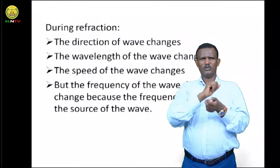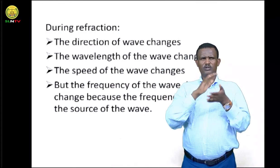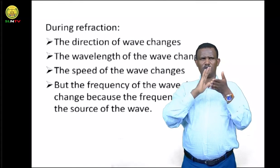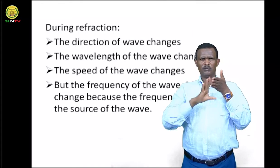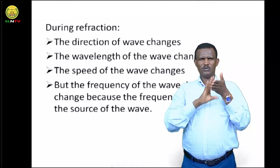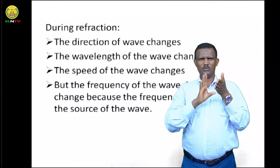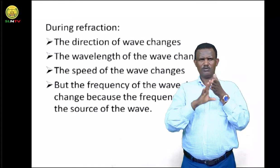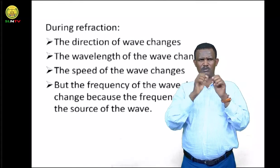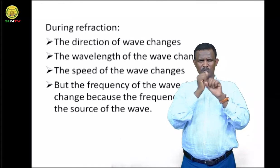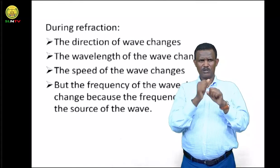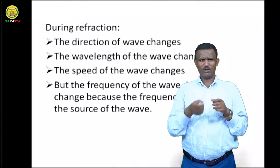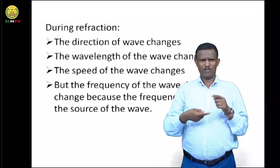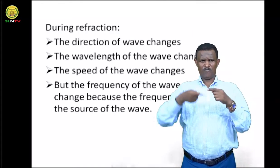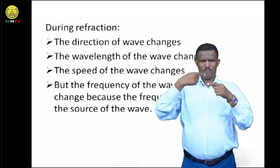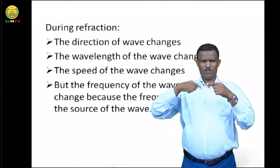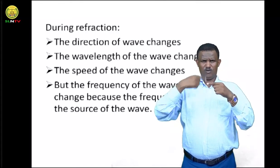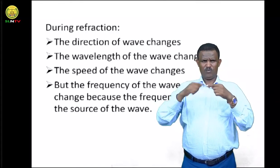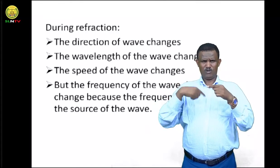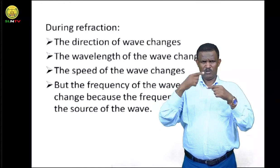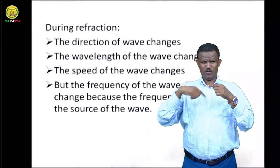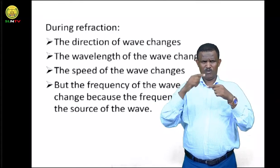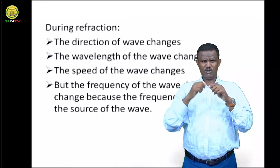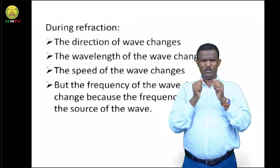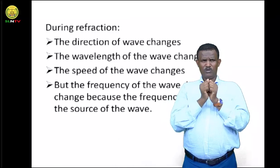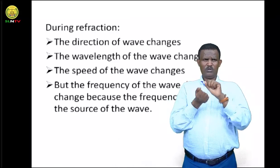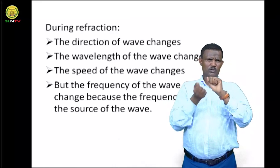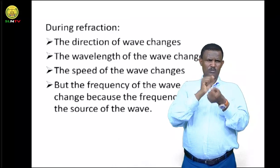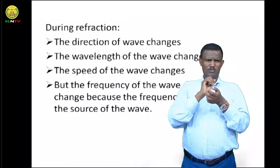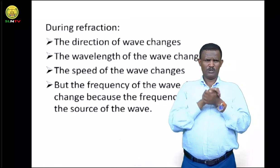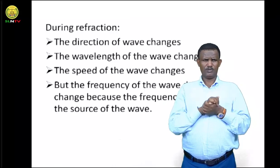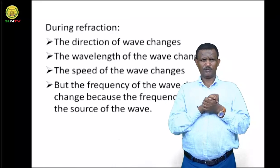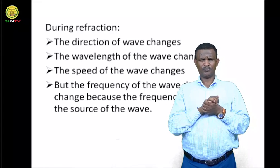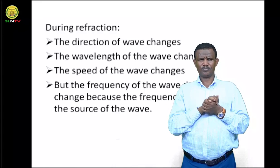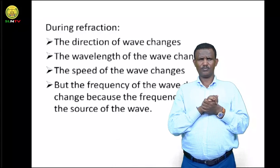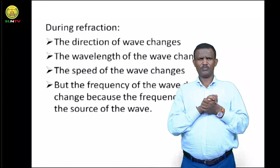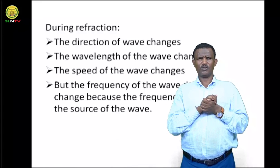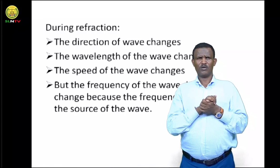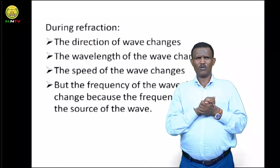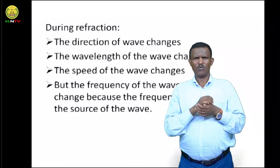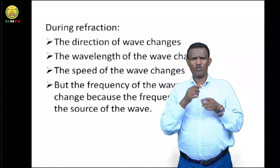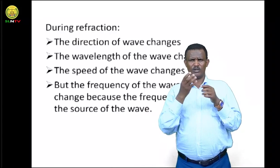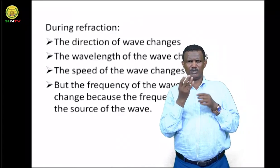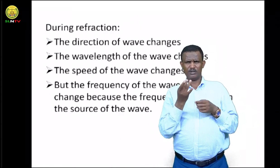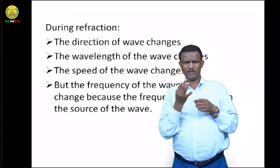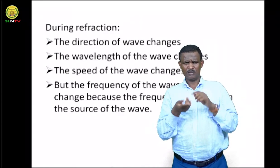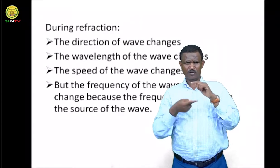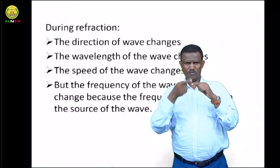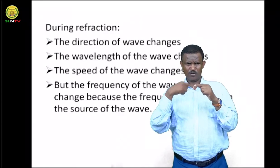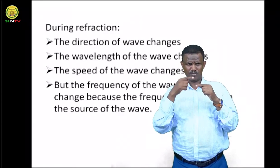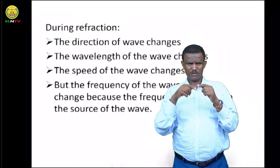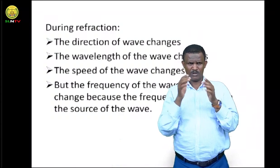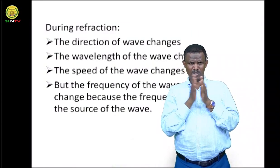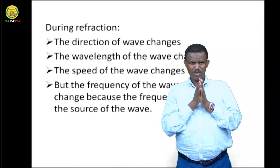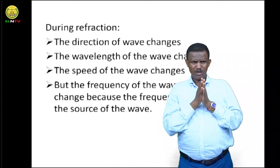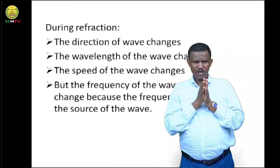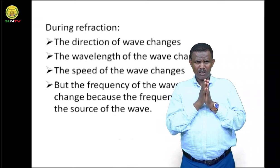frequency-ga frequency-gu wuxuu ahaa tirada wave ee samaysanta hal sekind gudaheega haddii tiradii ardayda ee